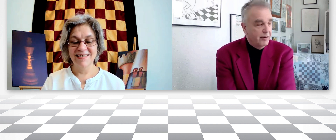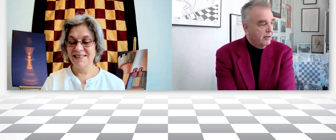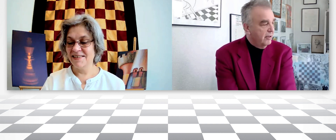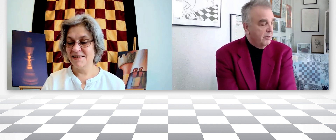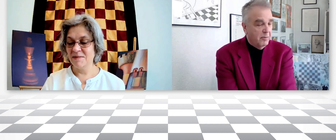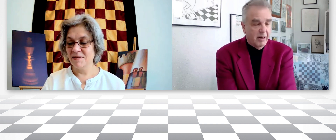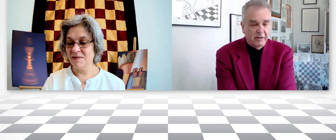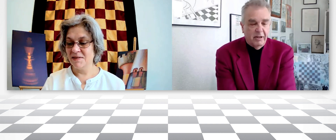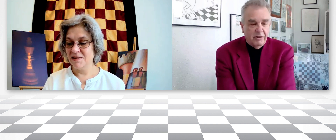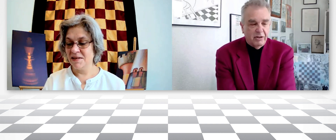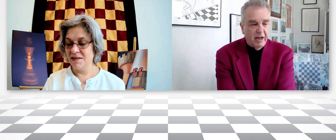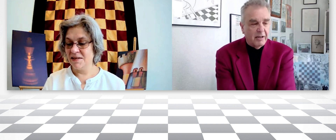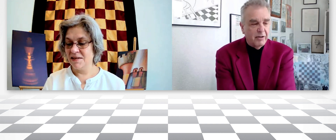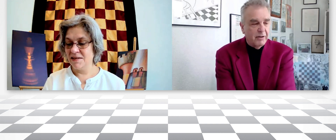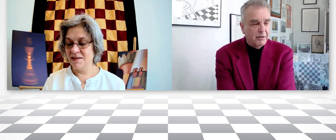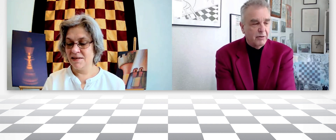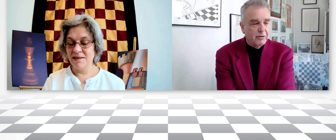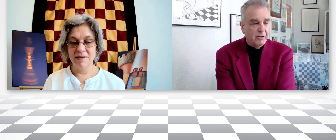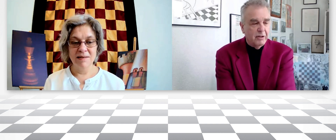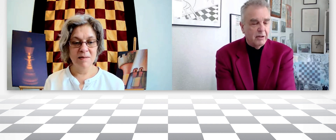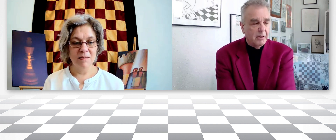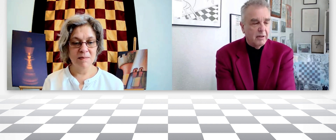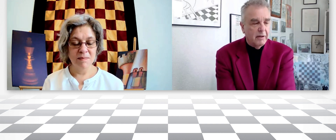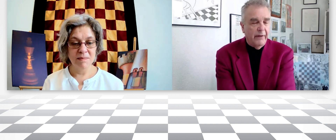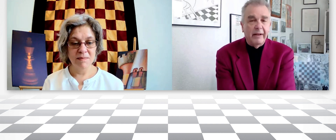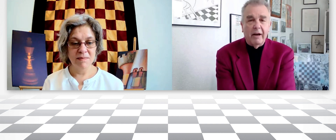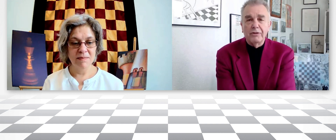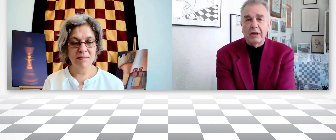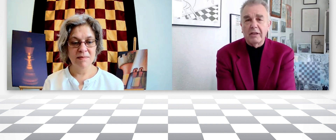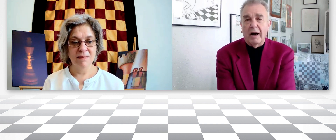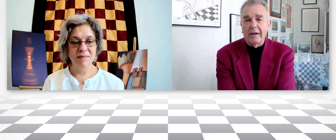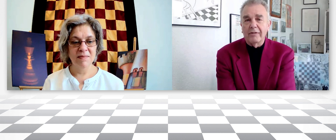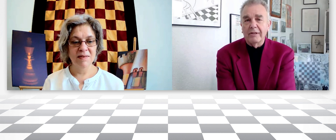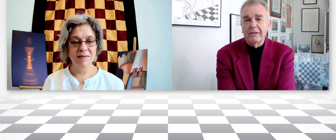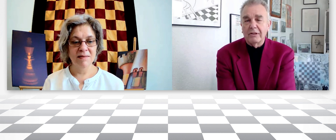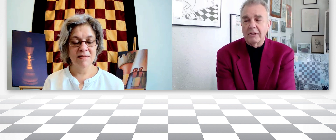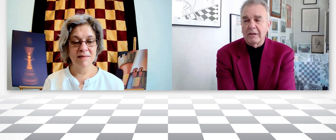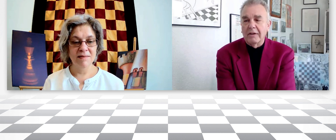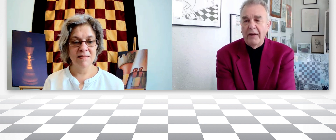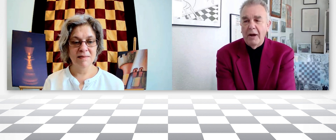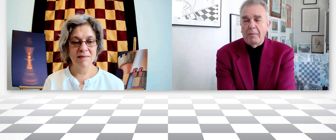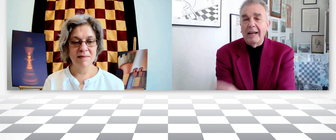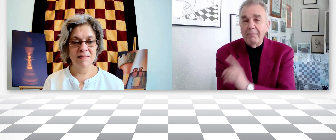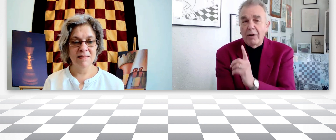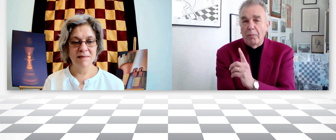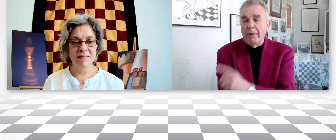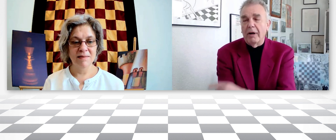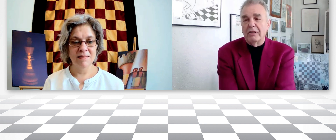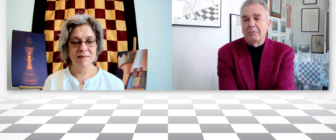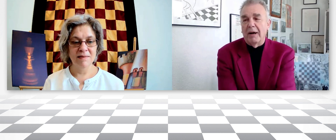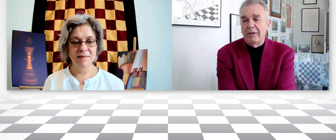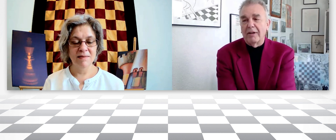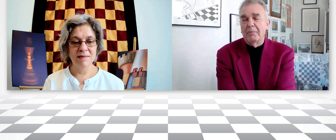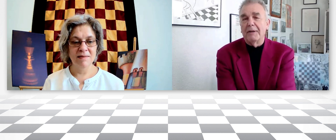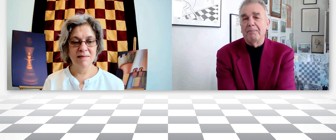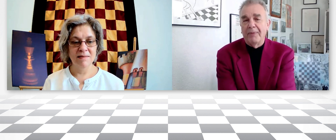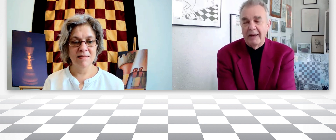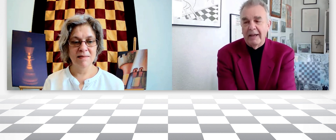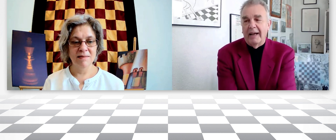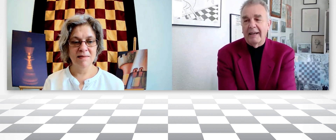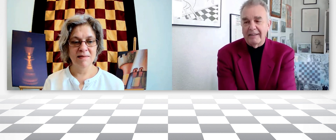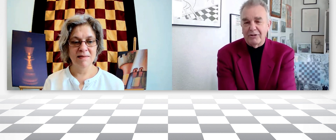Nou, heel leuk, Margreet. Schaakkunst in aanzichtkaarten is... Maar let maar op, als je in het buitenland